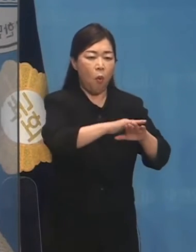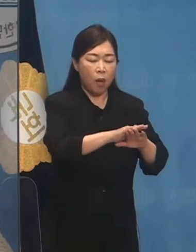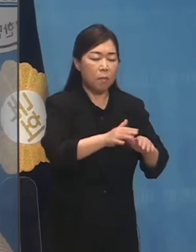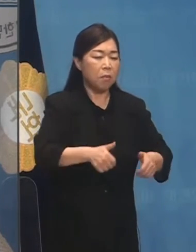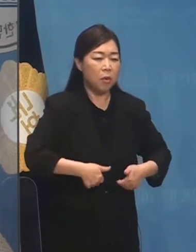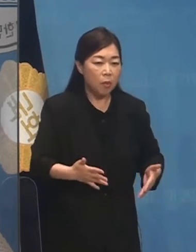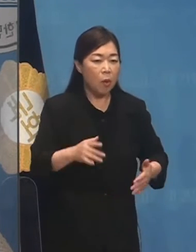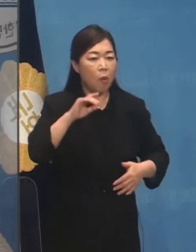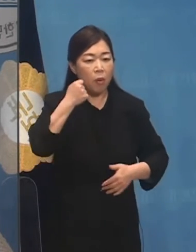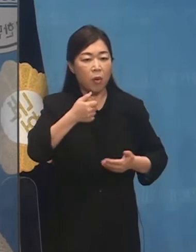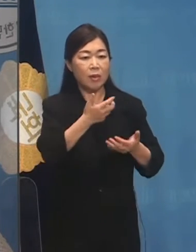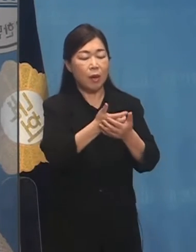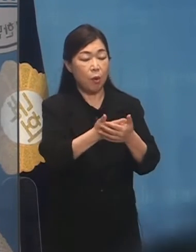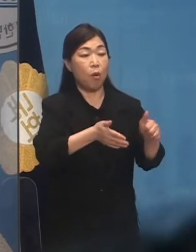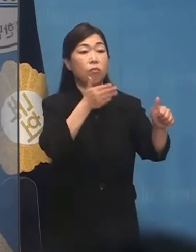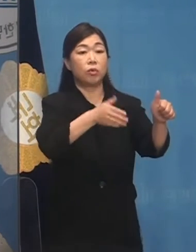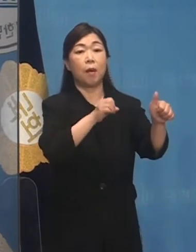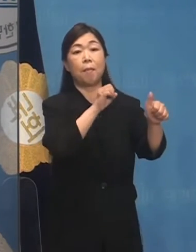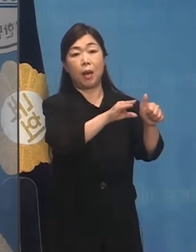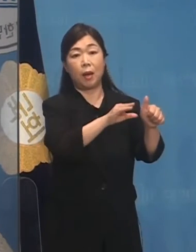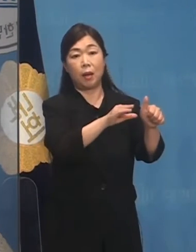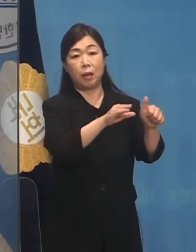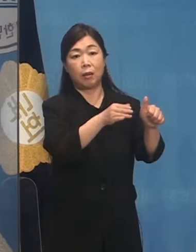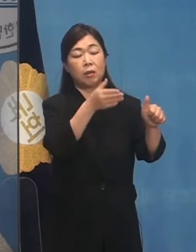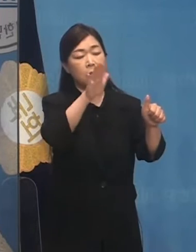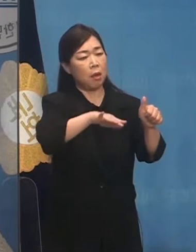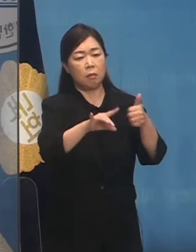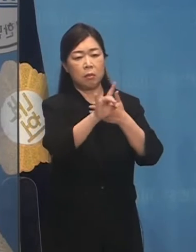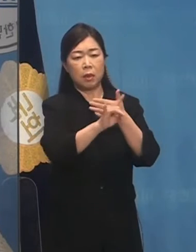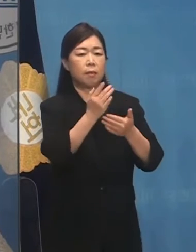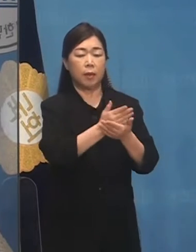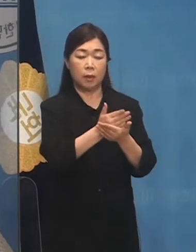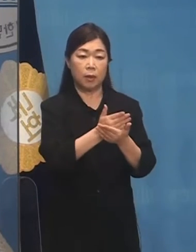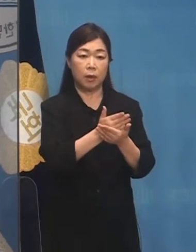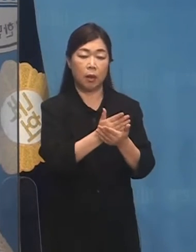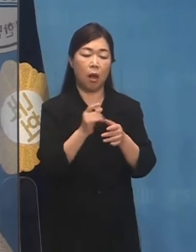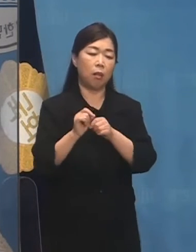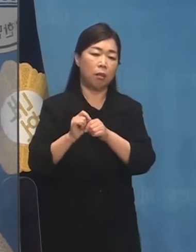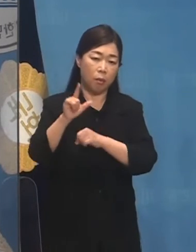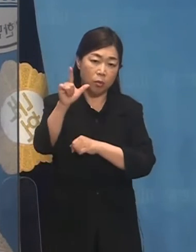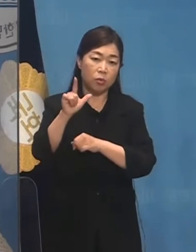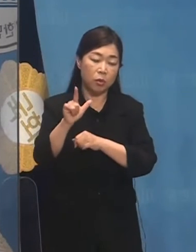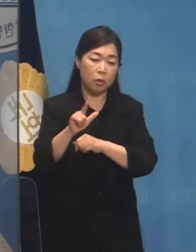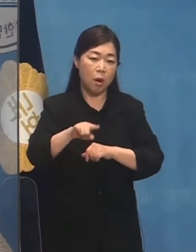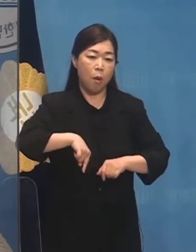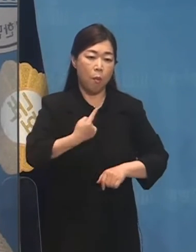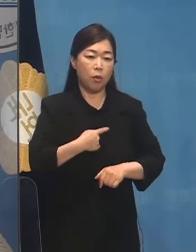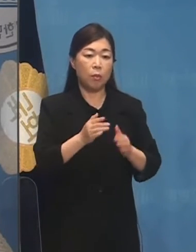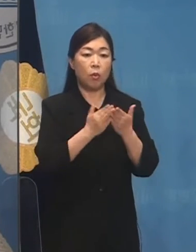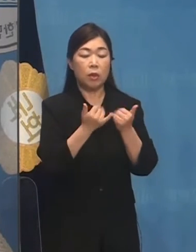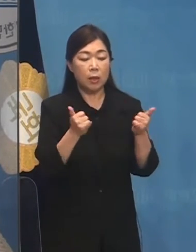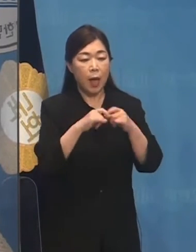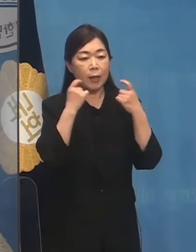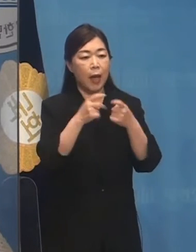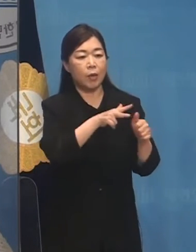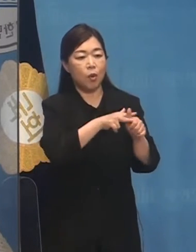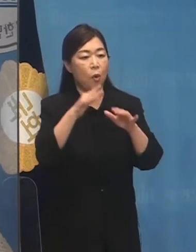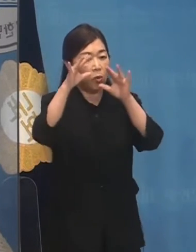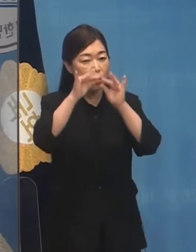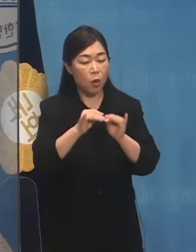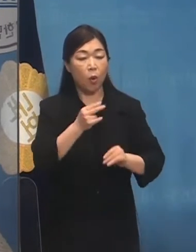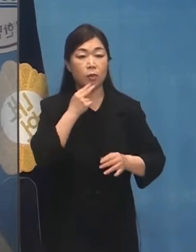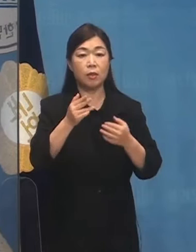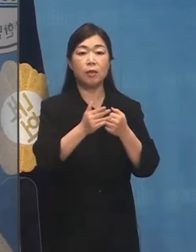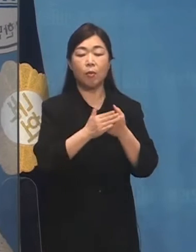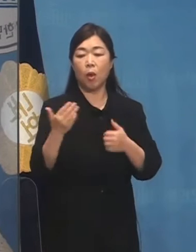자료, 불가능한 자료 이런 것들을 핑계를 대시는데 대부분이 본인이 개인정보 제공에 동의하지